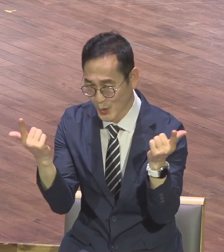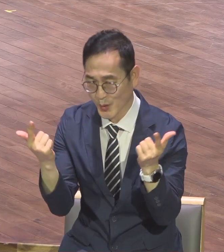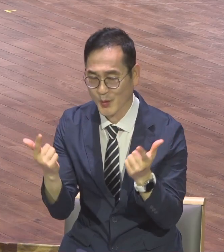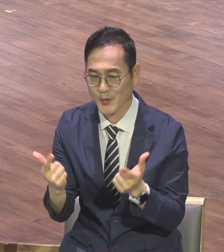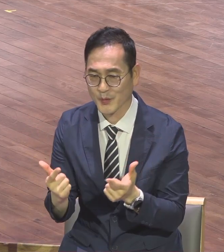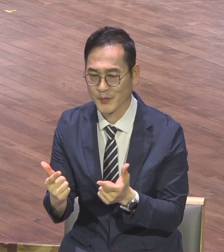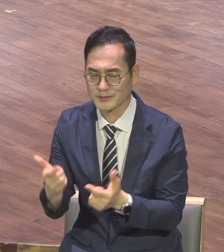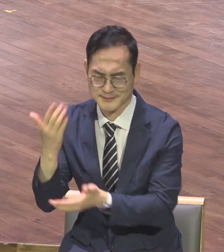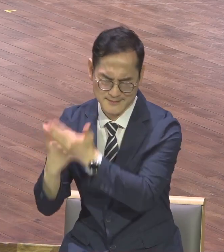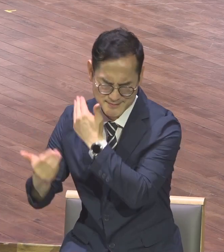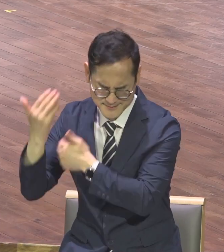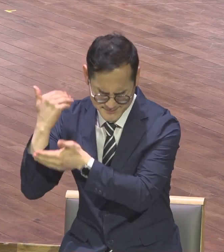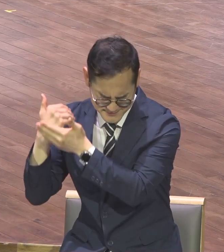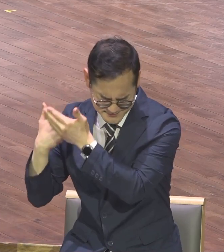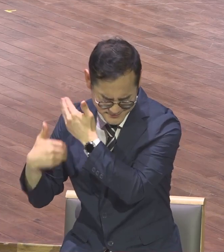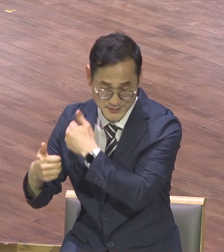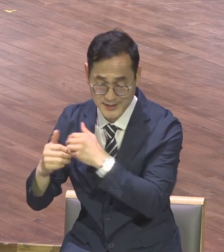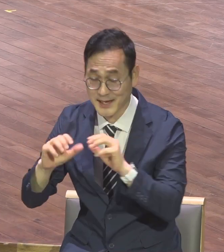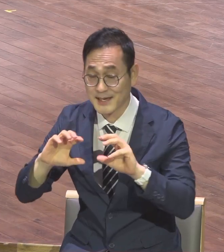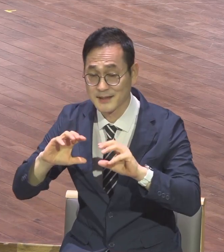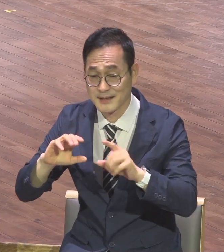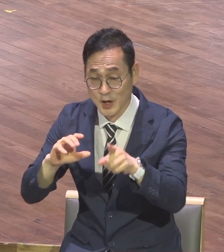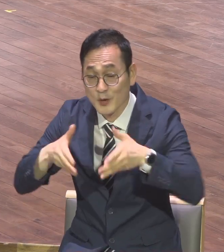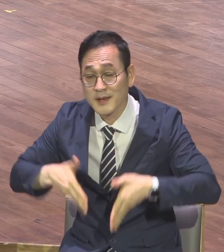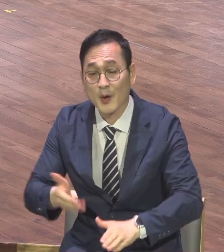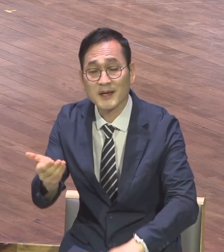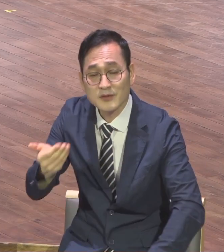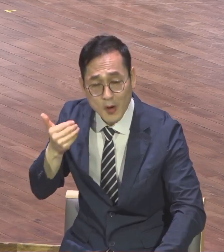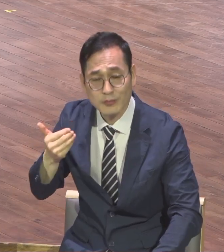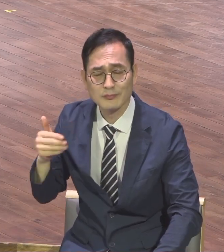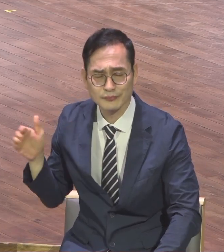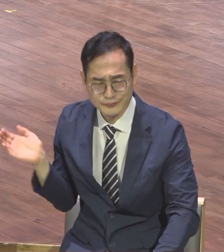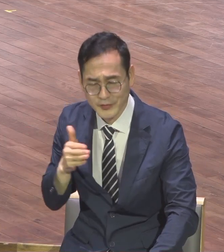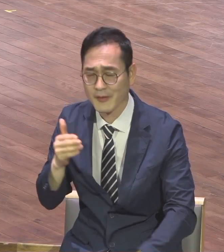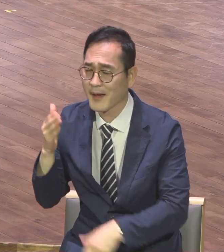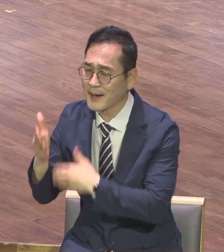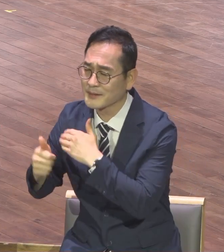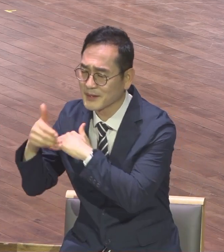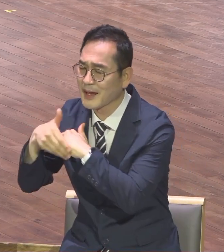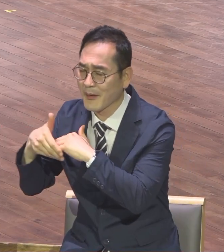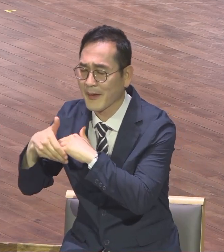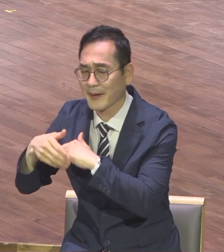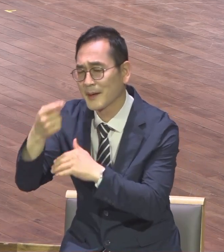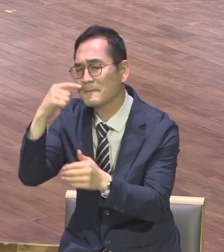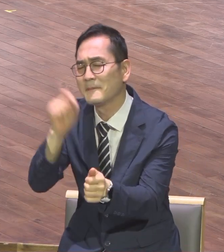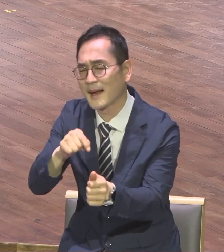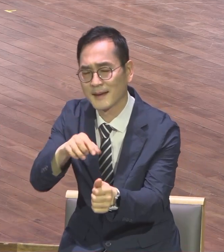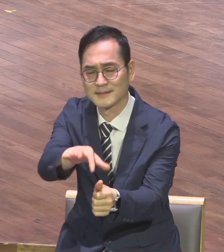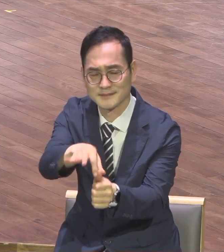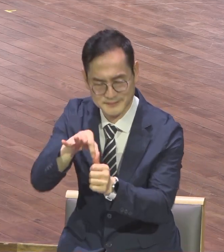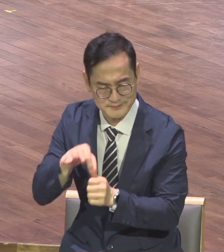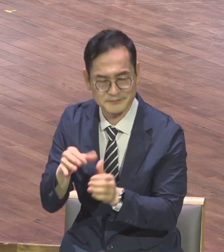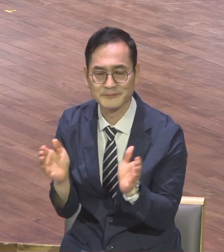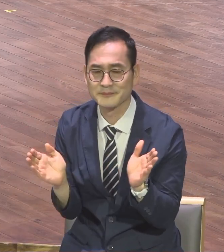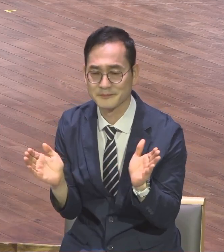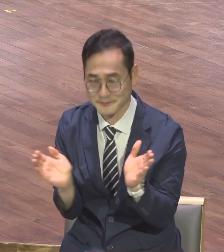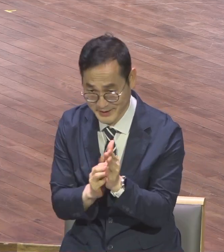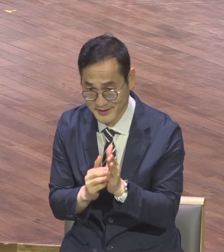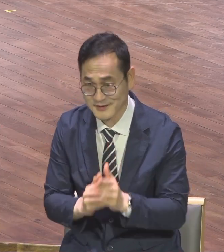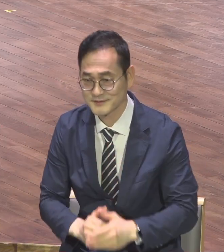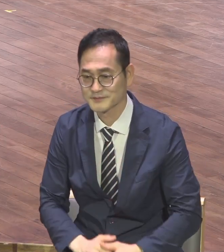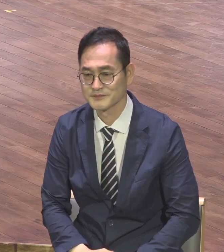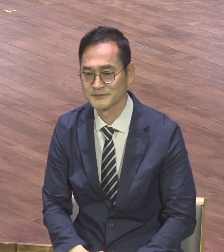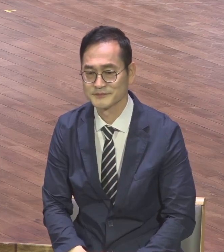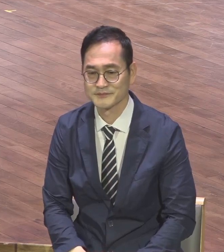만년 세전에 그것도 세상 생기기 전에 영원 전에 우리를 택해서